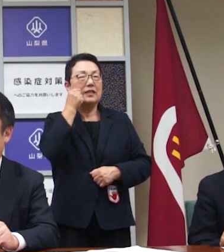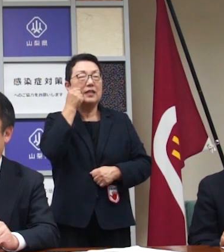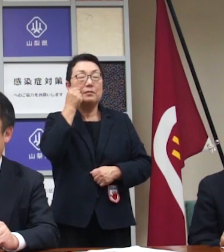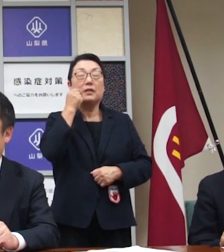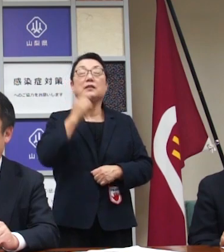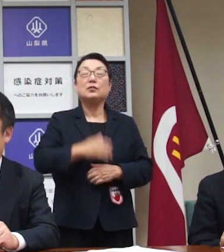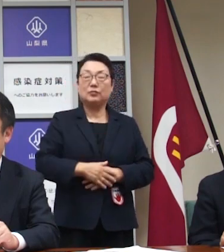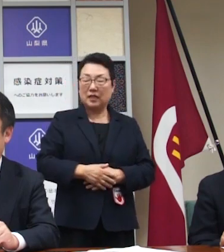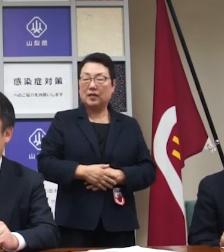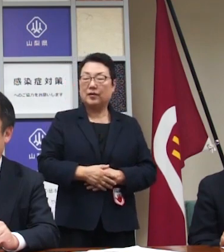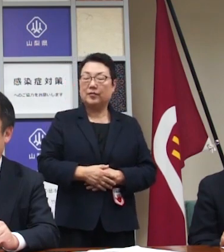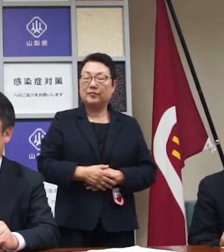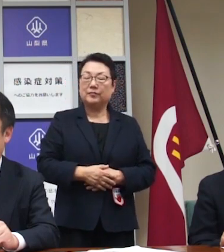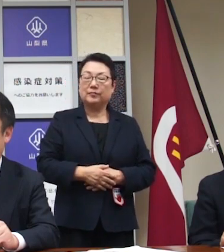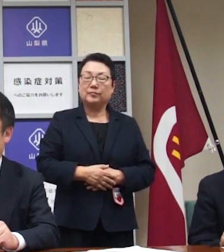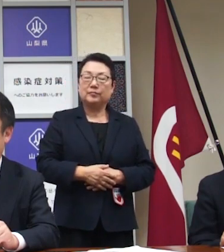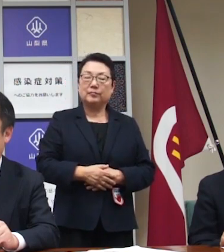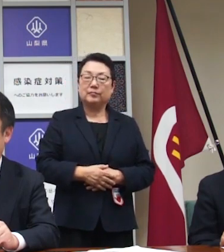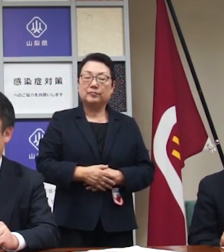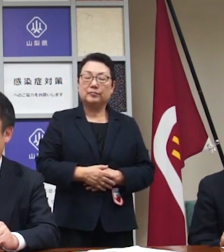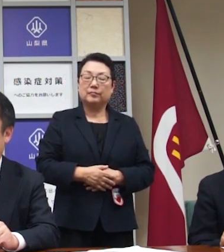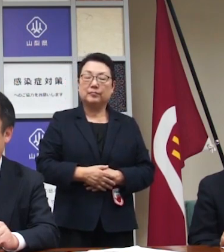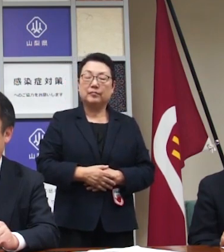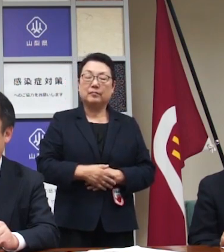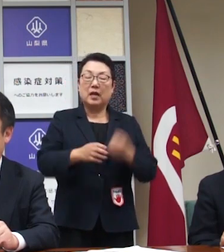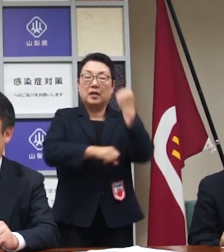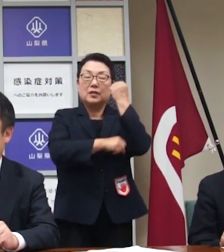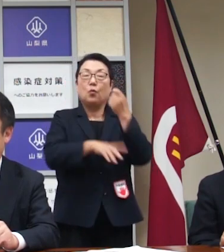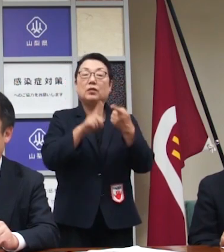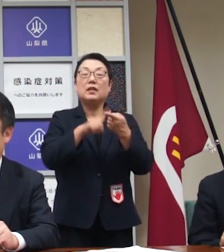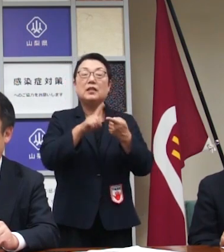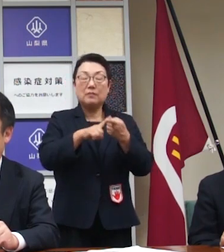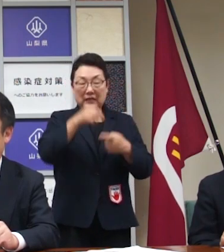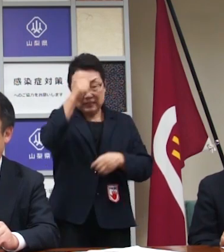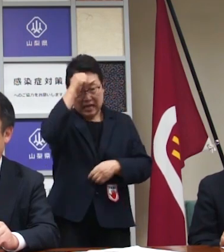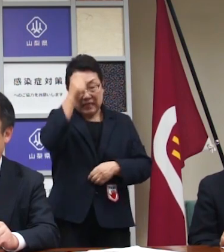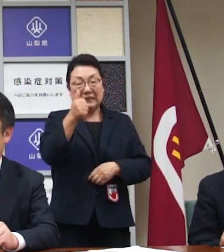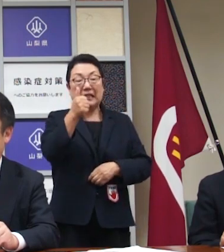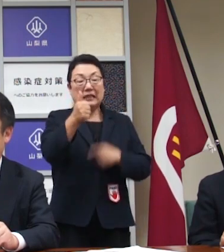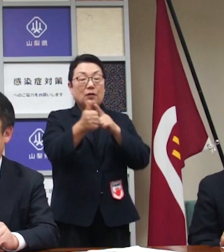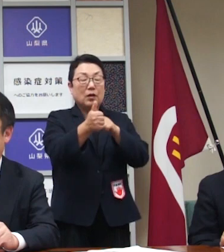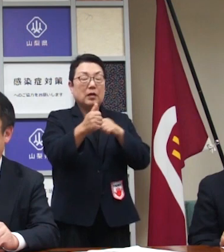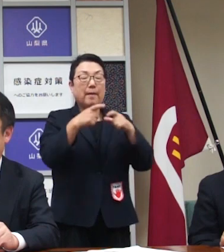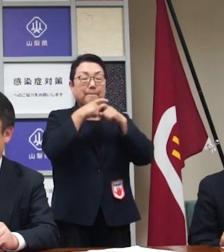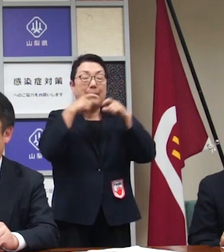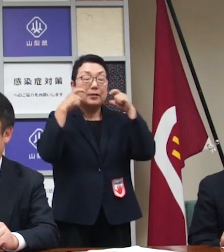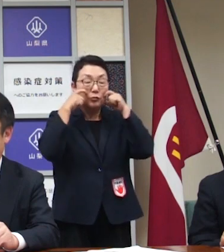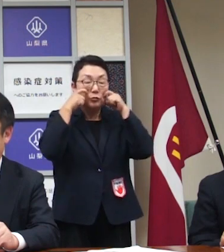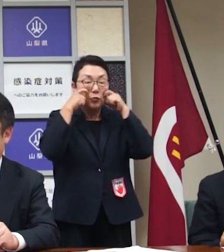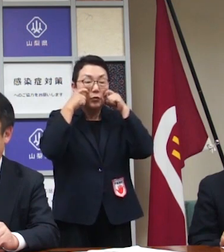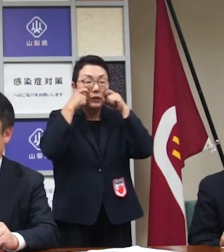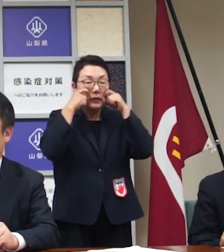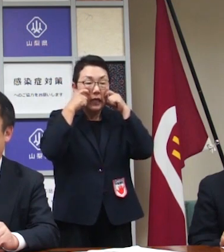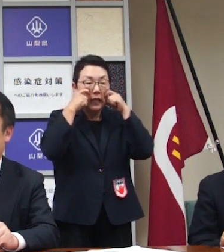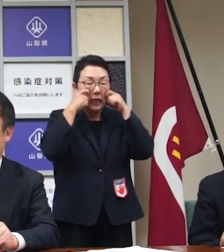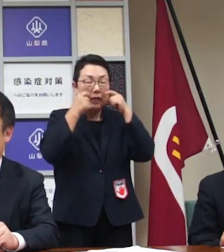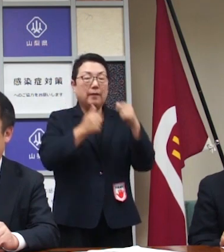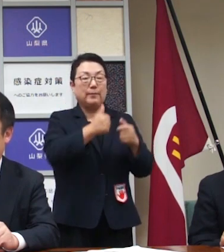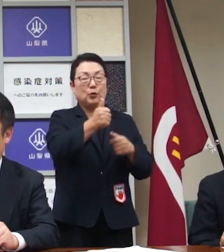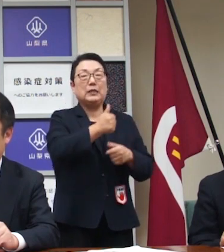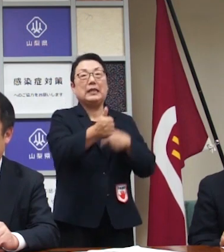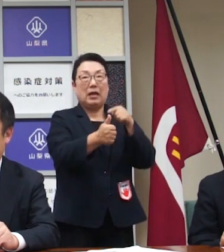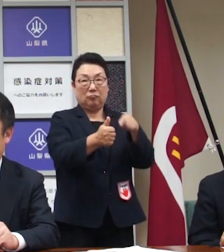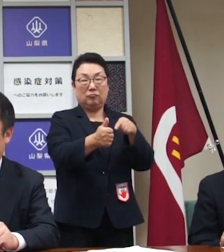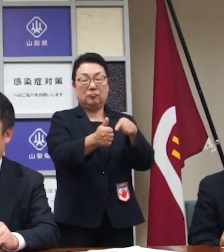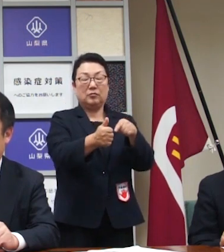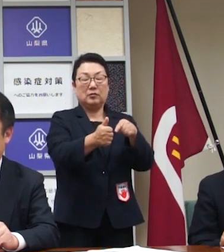ができていないんですが、 はい、 基本的にはその患者さんはマスクをして受診をされている。